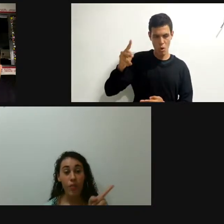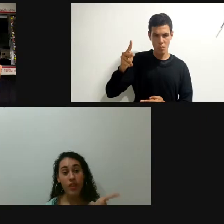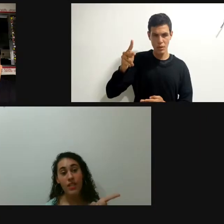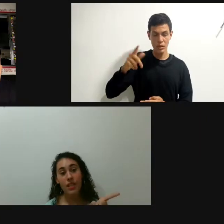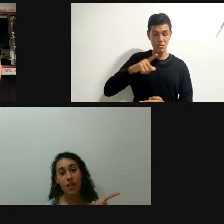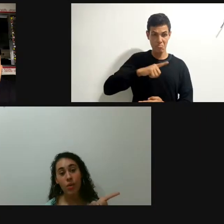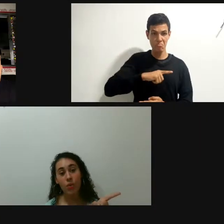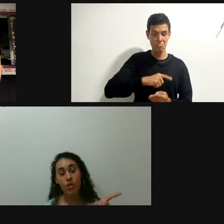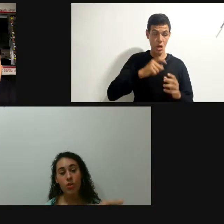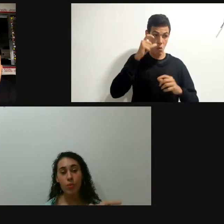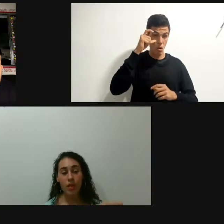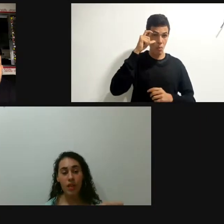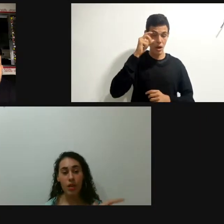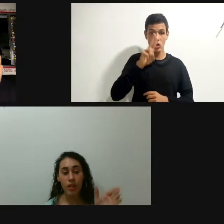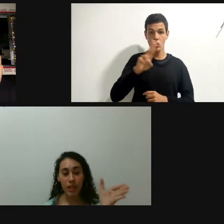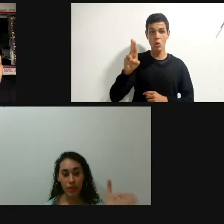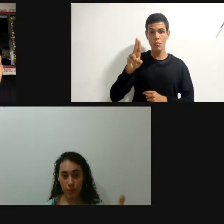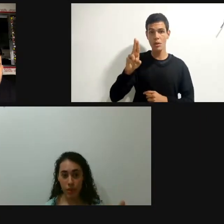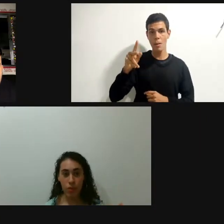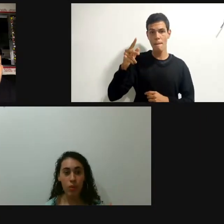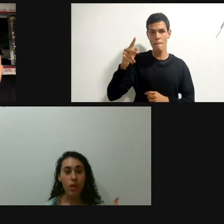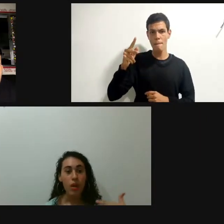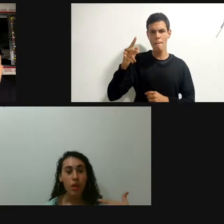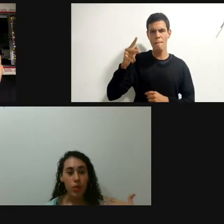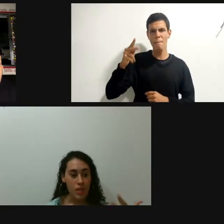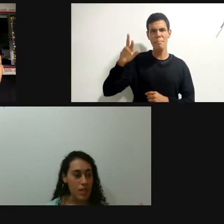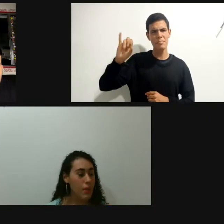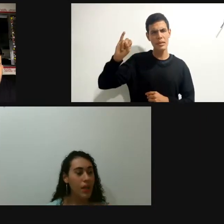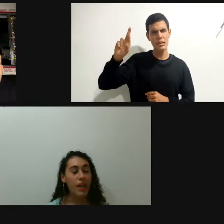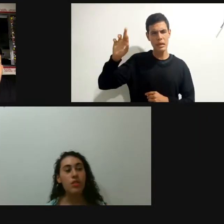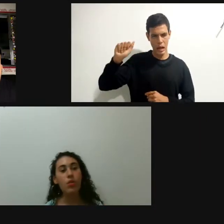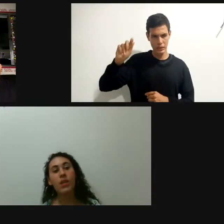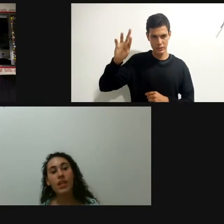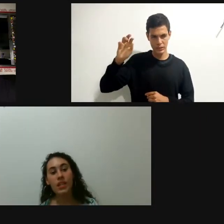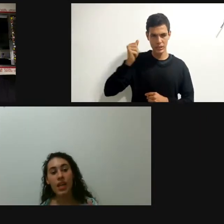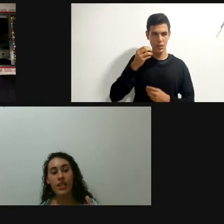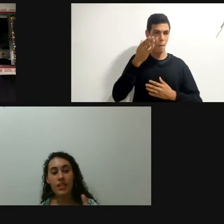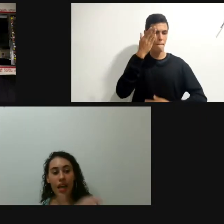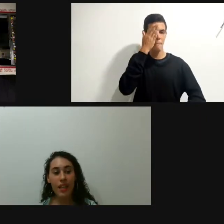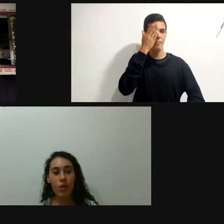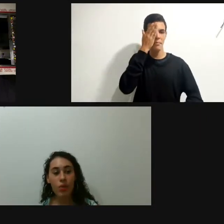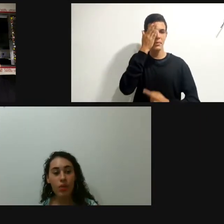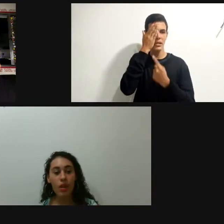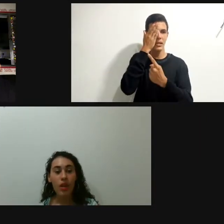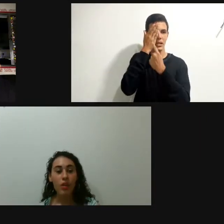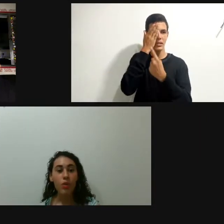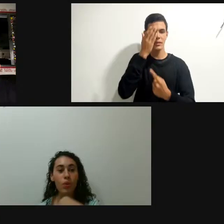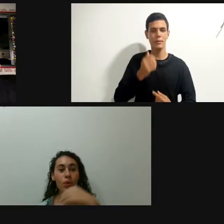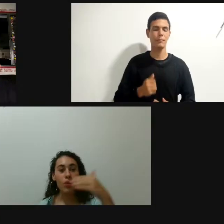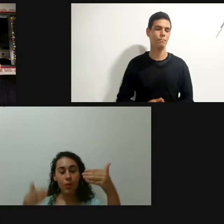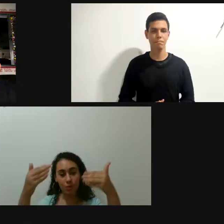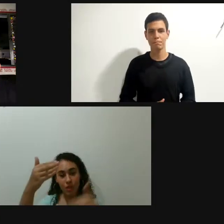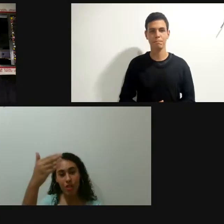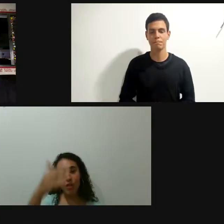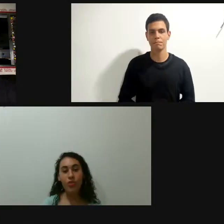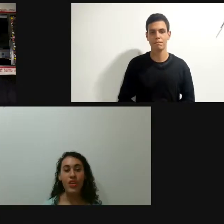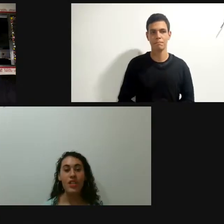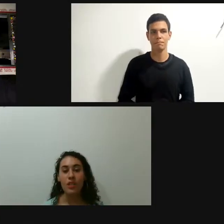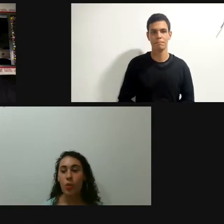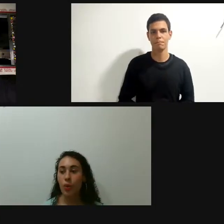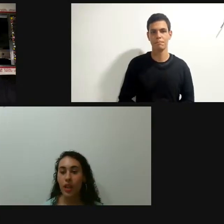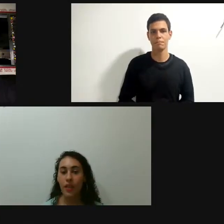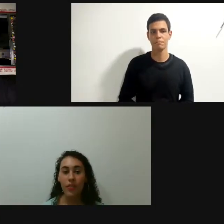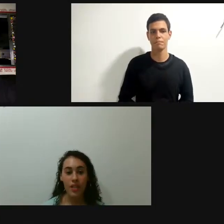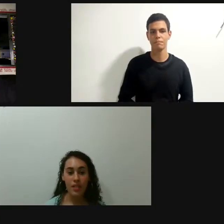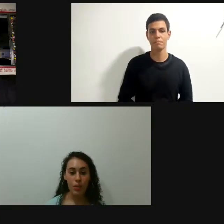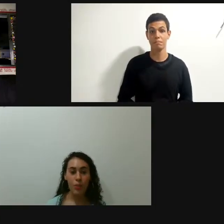mangá. Eu entrei na Flipthrough, conheci esse mangá e descobri que ele saiu no estilo